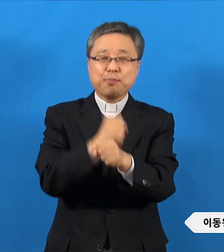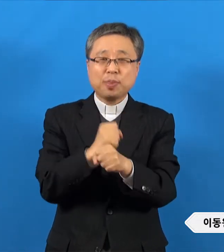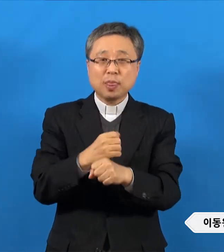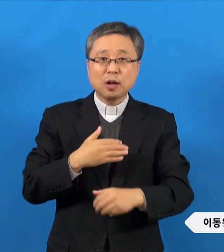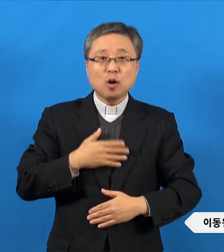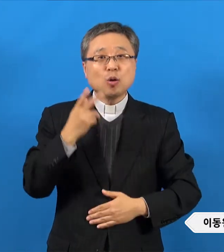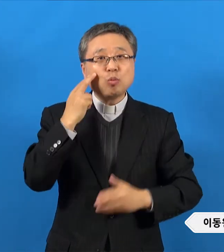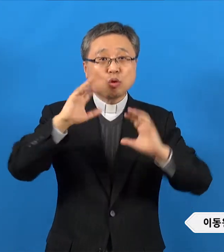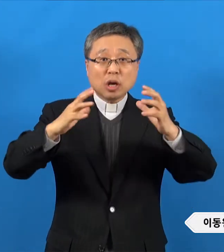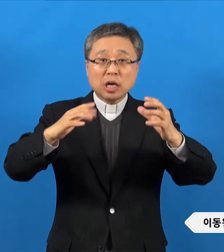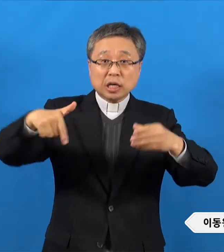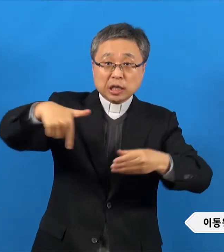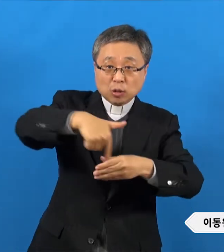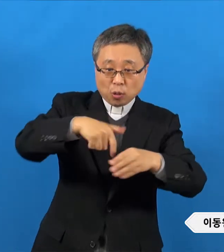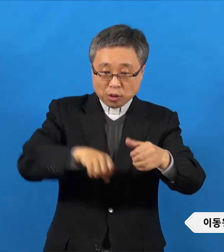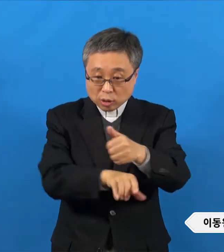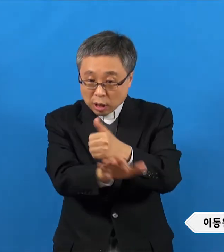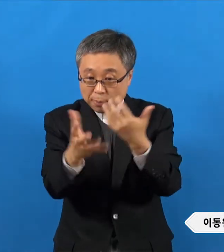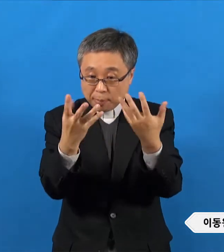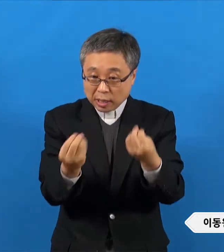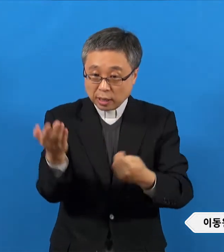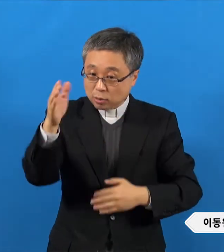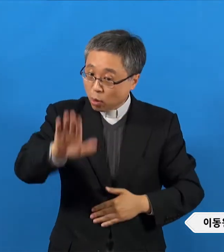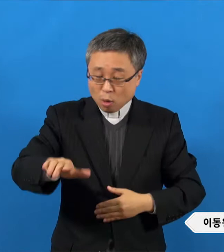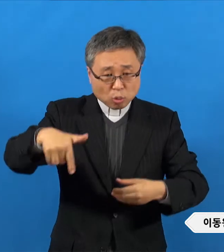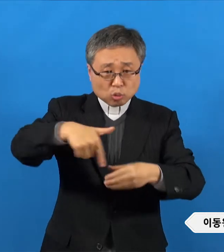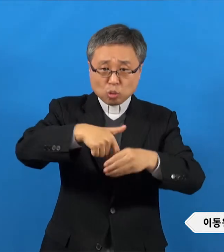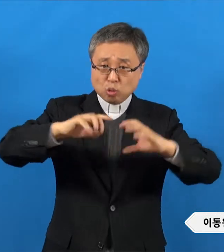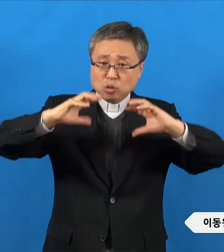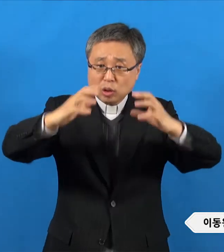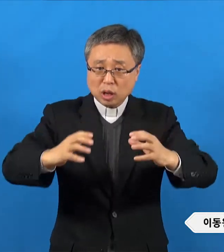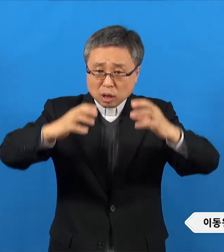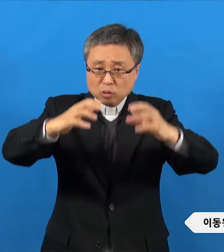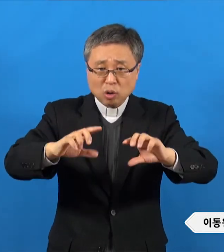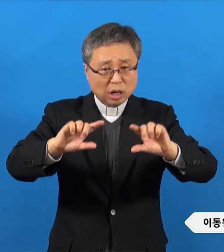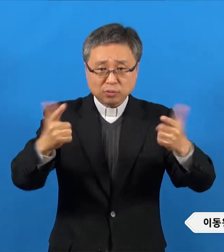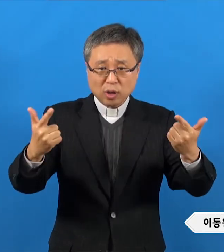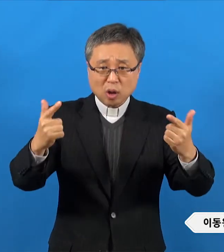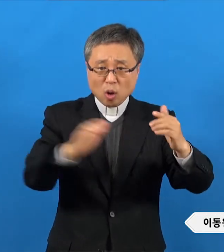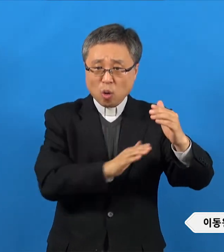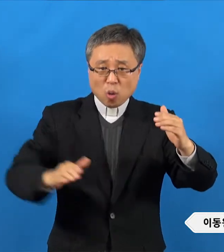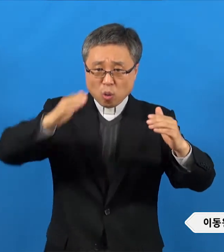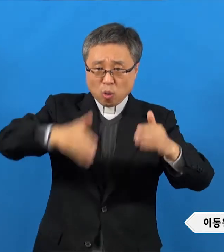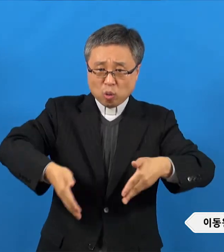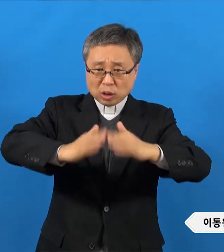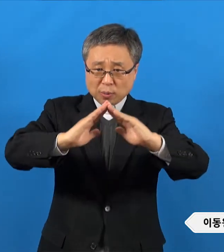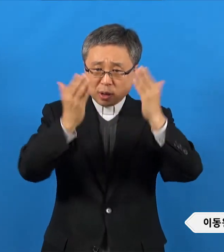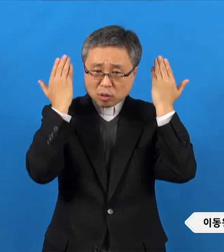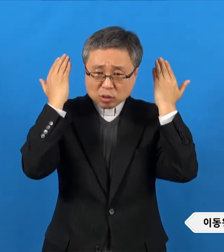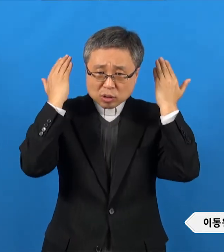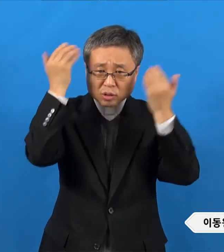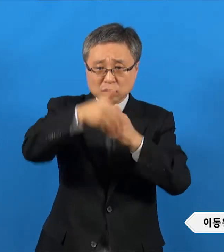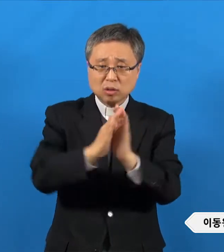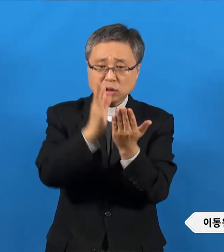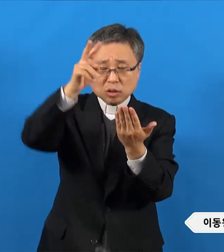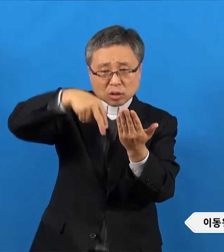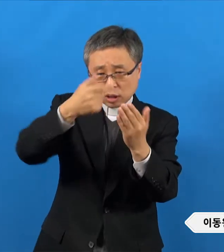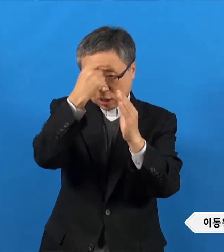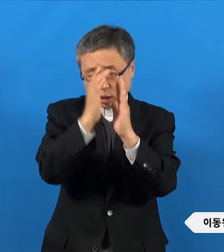미국이 기독교적 영향이 많기는 하지만 기독교 국가도 아닌데 공립학교에서 성경 읽거나 기도하면 안 된다.